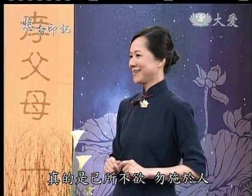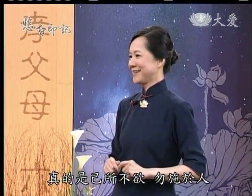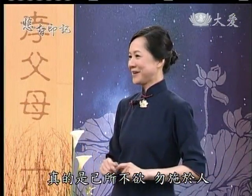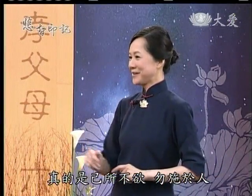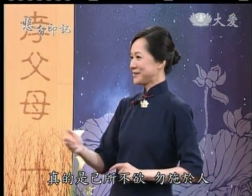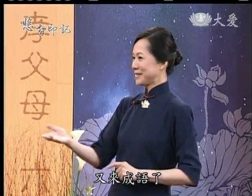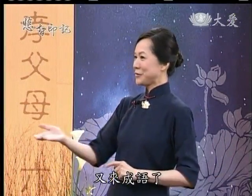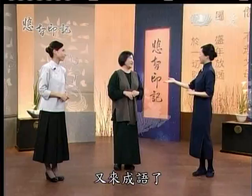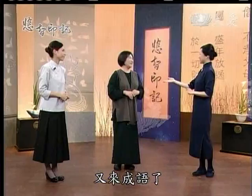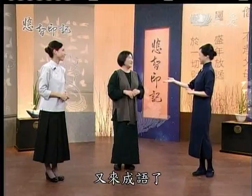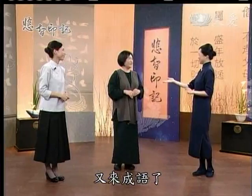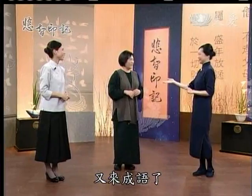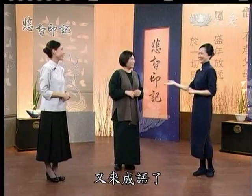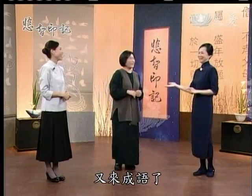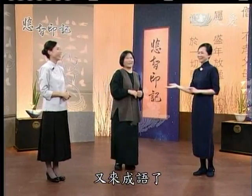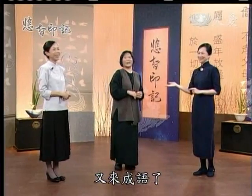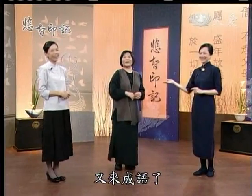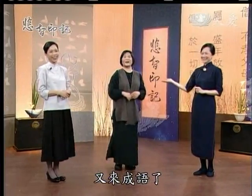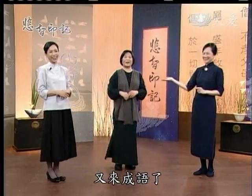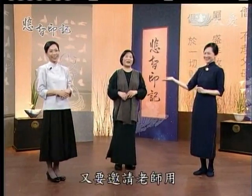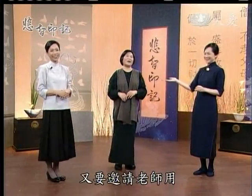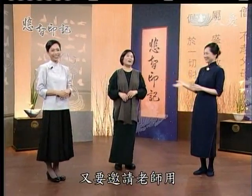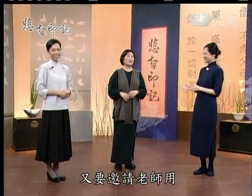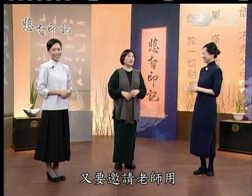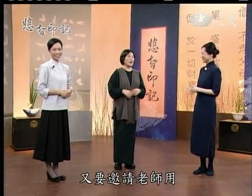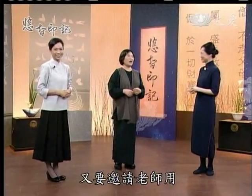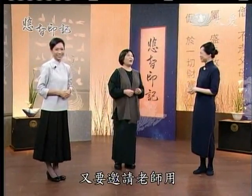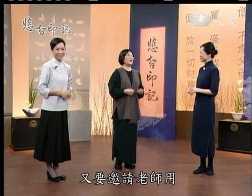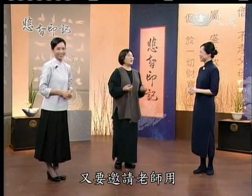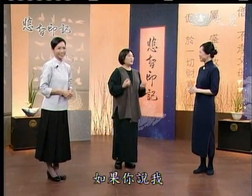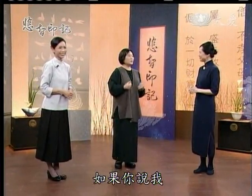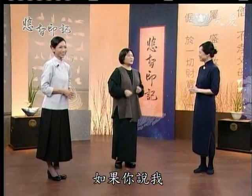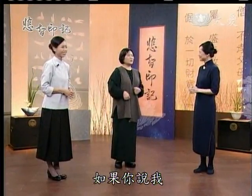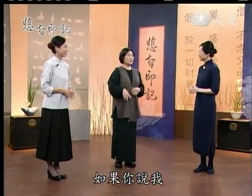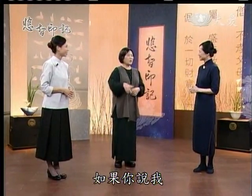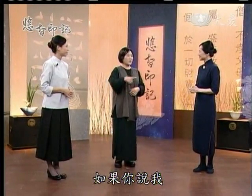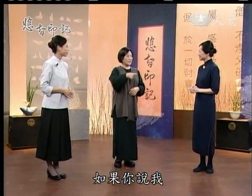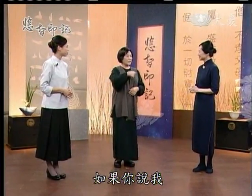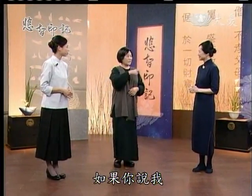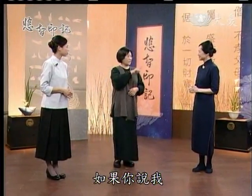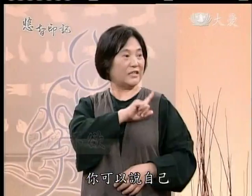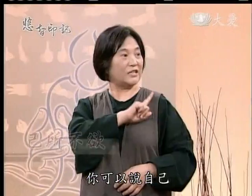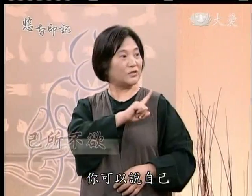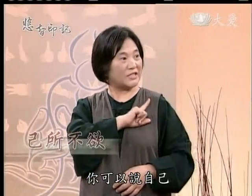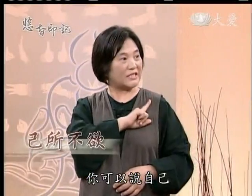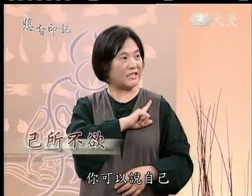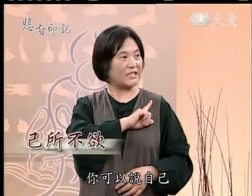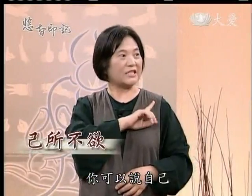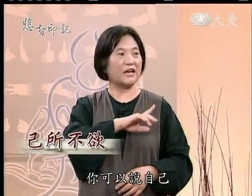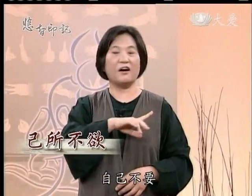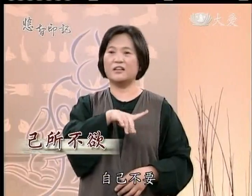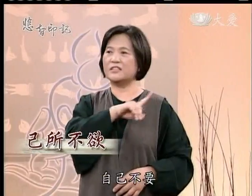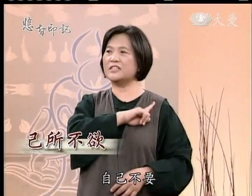是，对。 这又来成语了， 又来了。 老师要邀请老师。 好，如果你说我，你可以说自己， 自己， 自